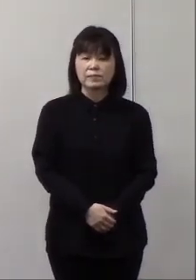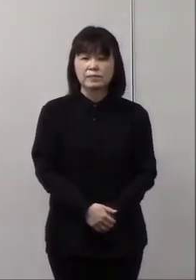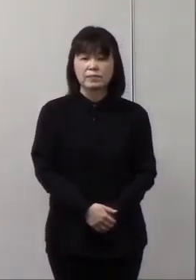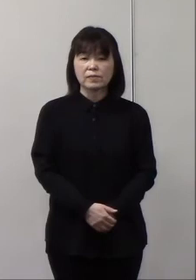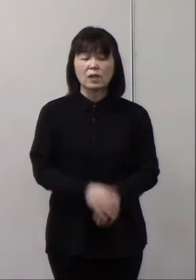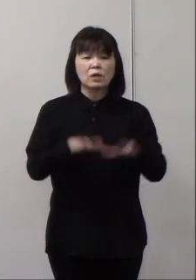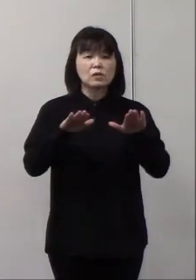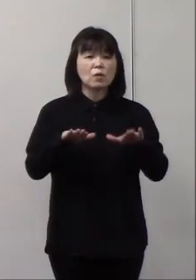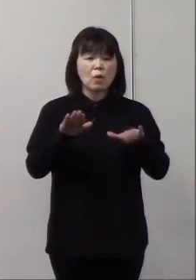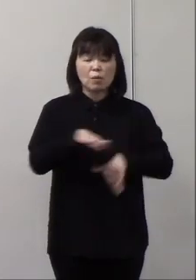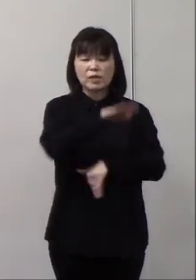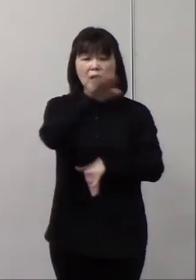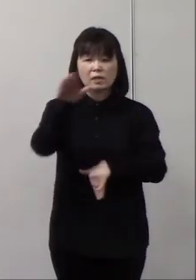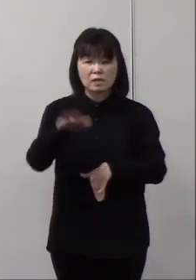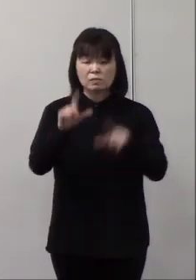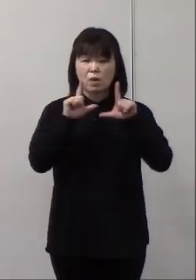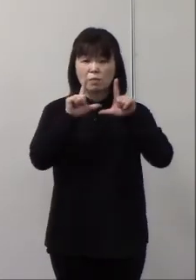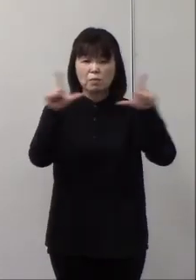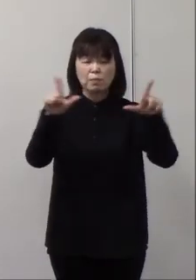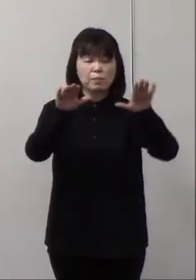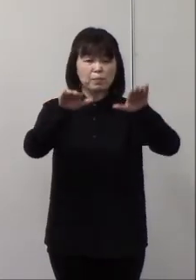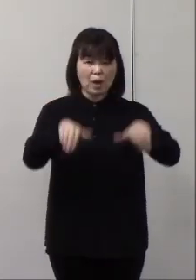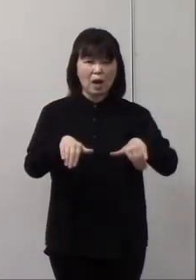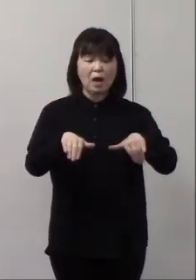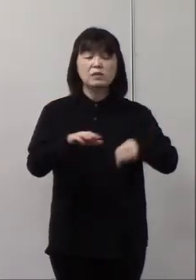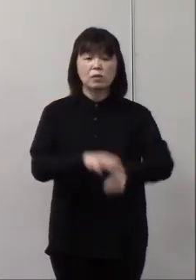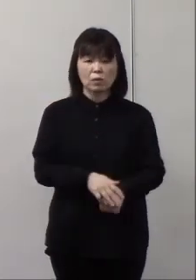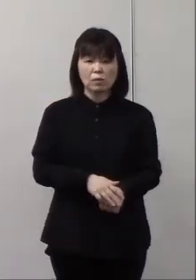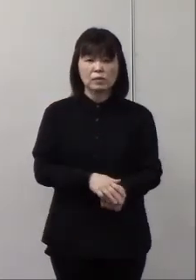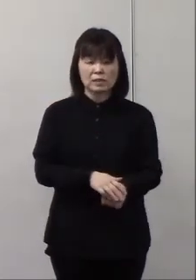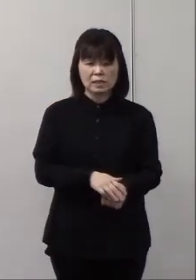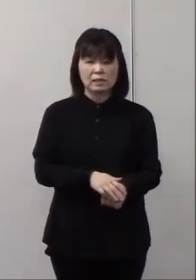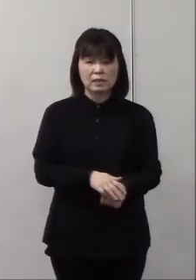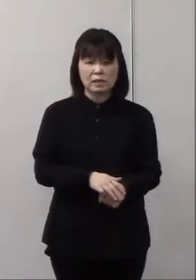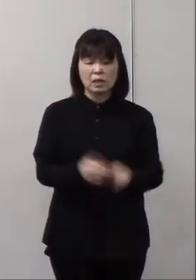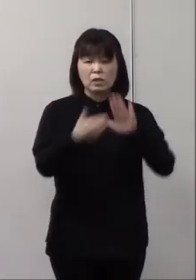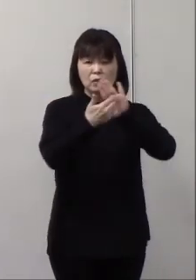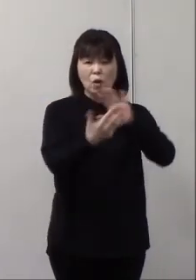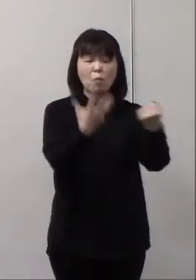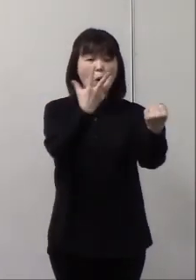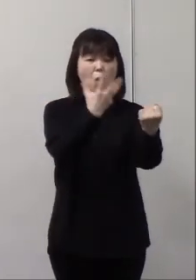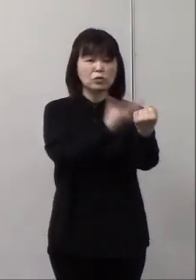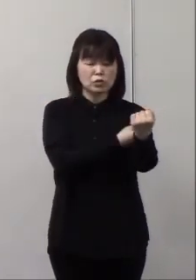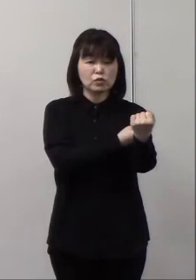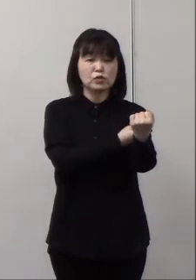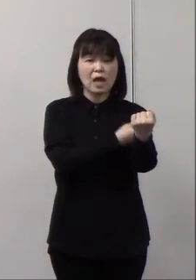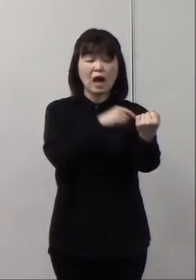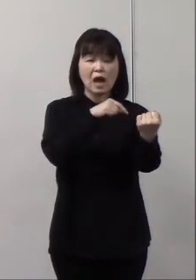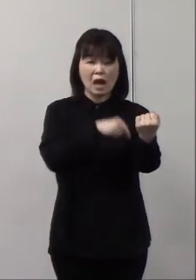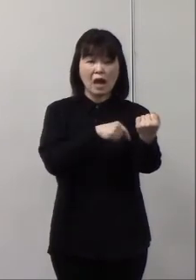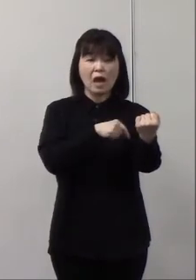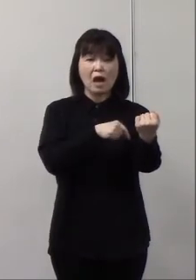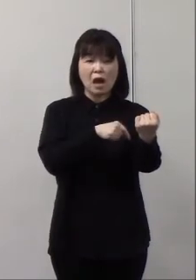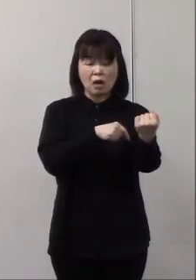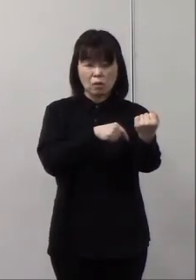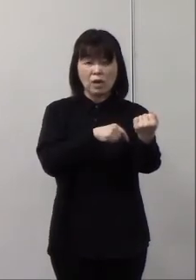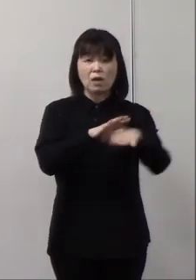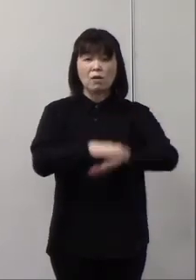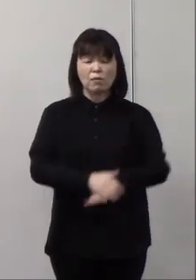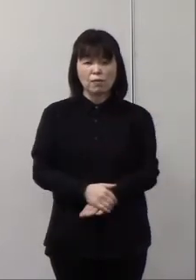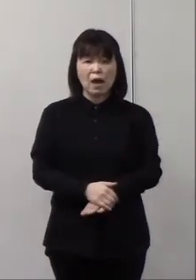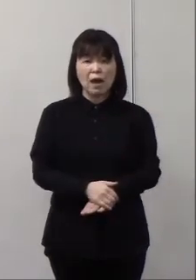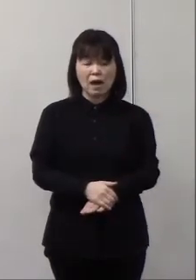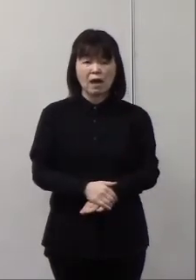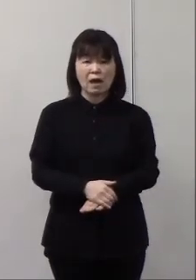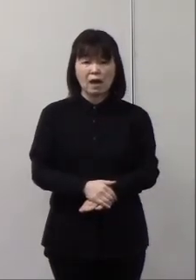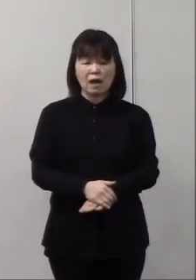今日皆さんにもご案内しておりますけれども、ワクチン接種の、まあ、1時半からあれはありますが、実際には2